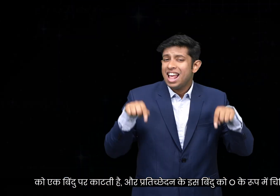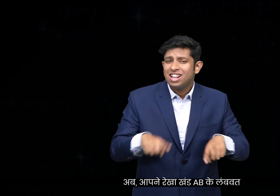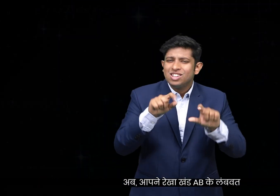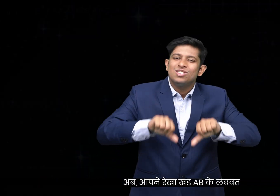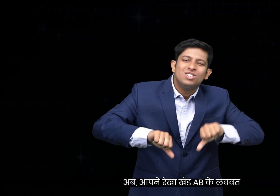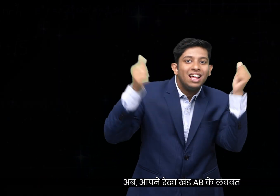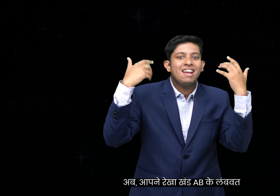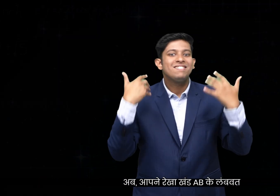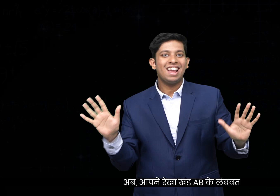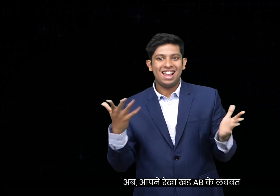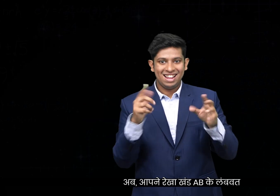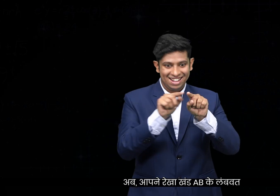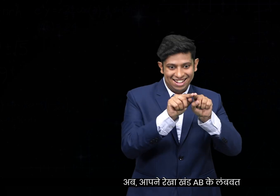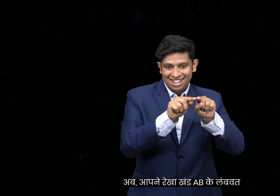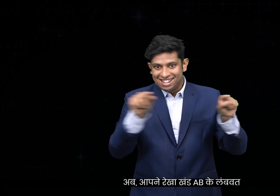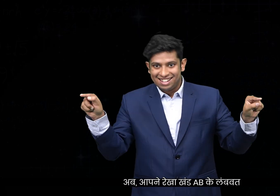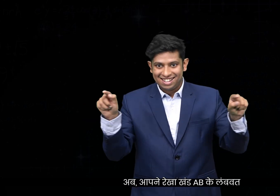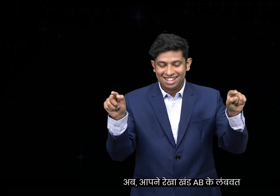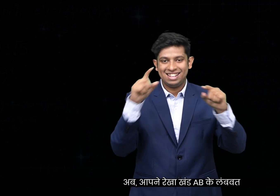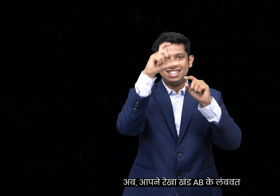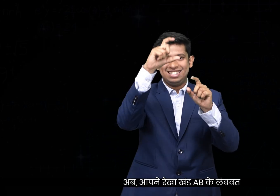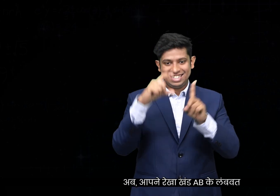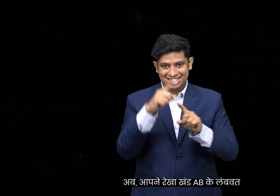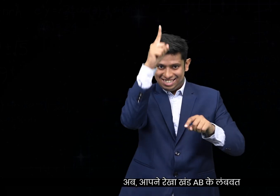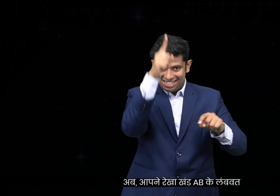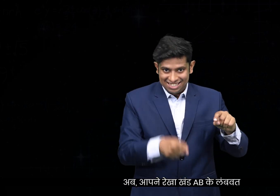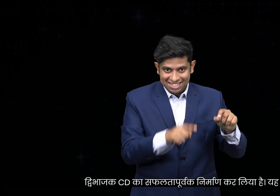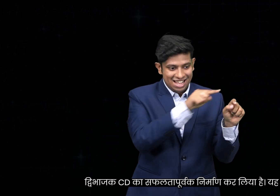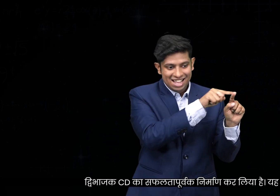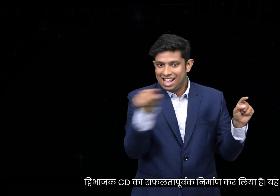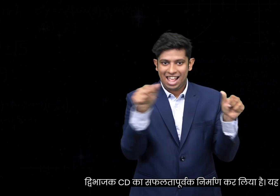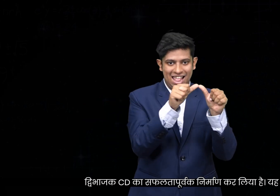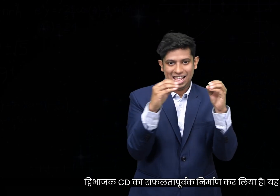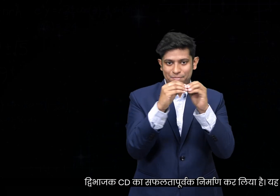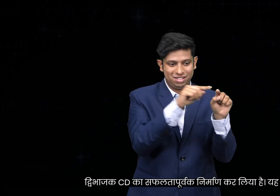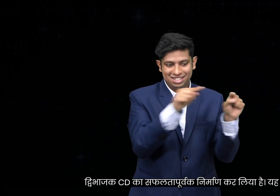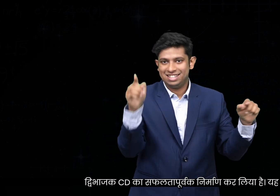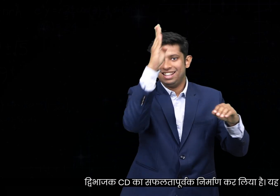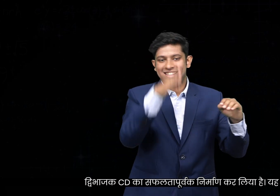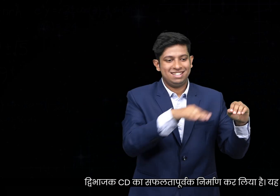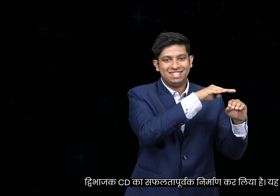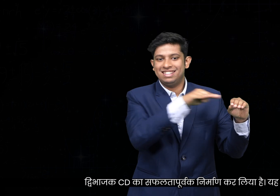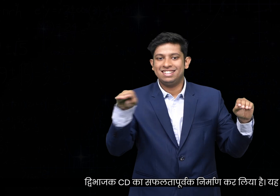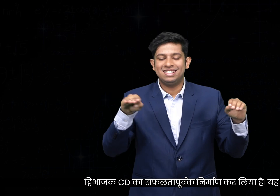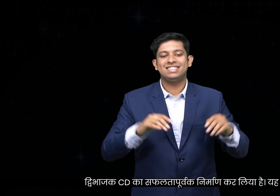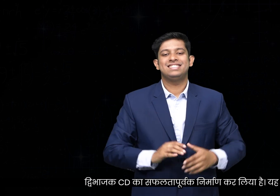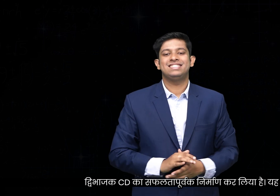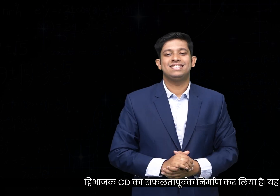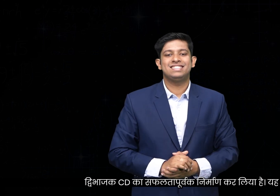अब आपने रेखाखंड AB के लंबवत द्विभाजक CD का सफलतापूर्वक निर्माण